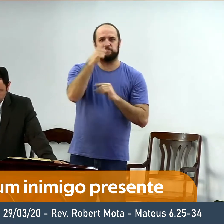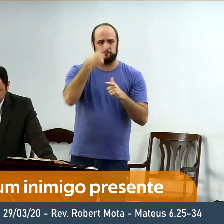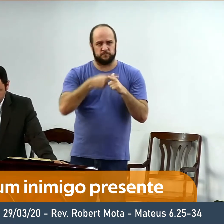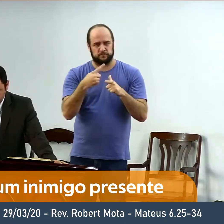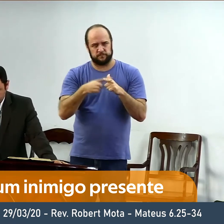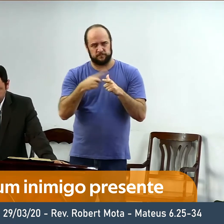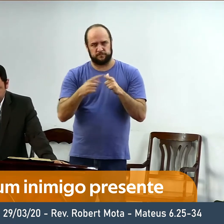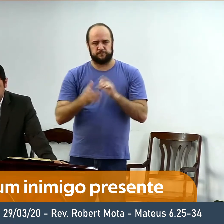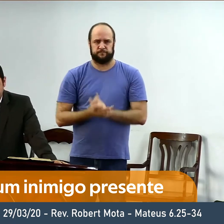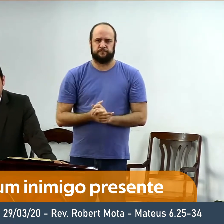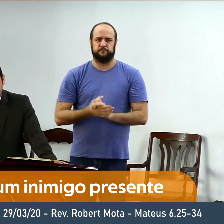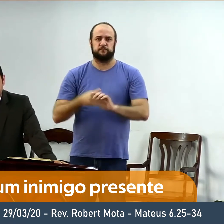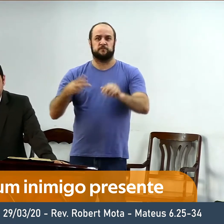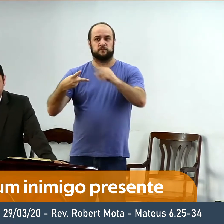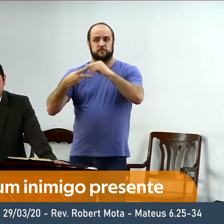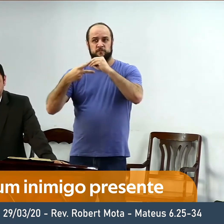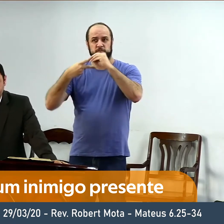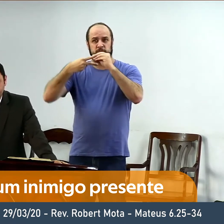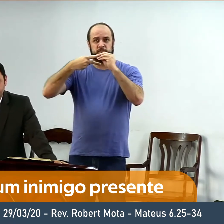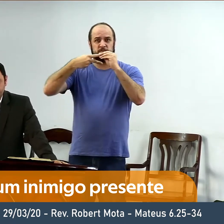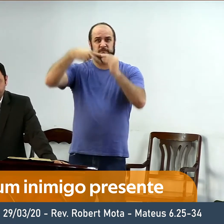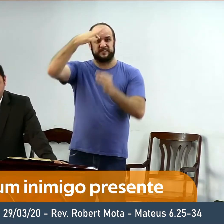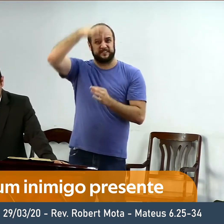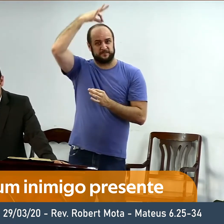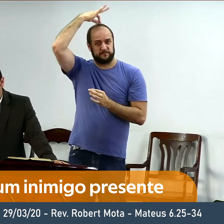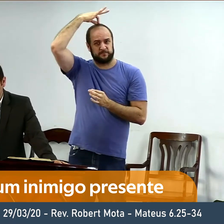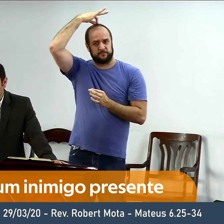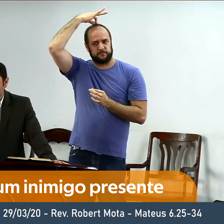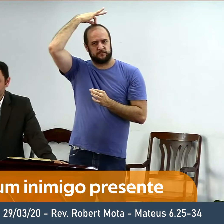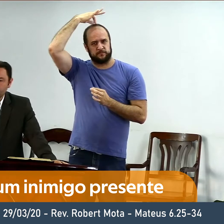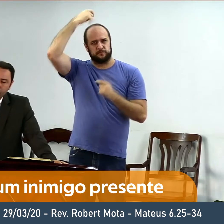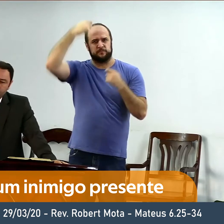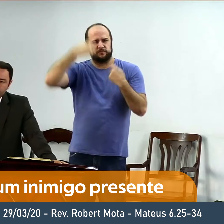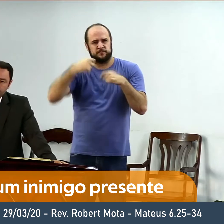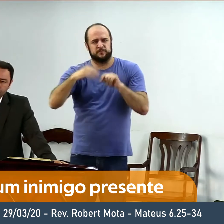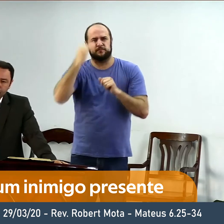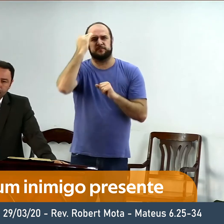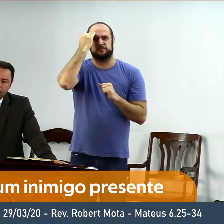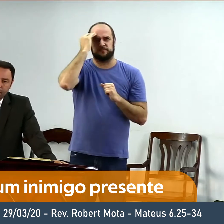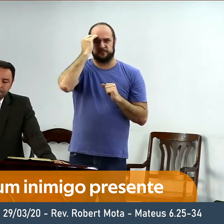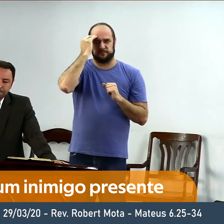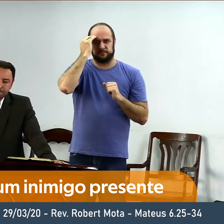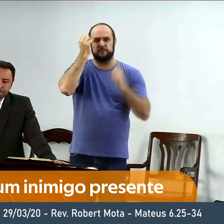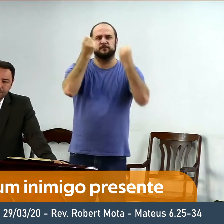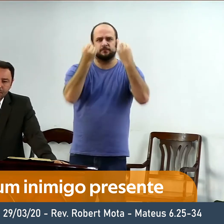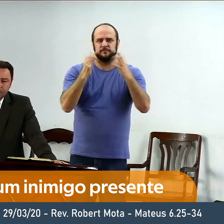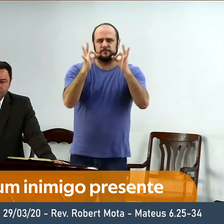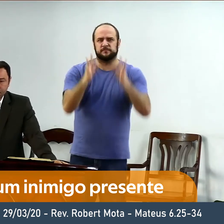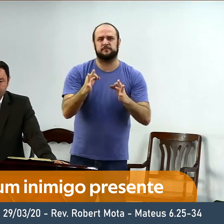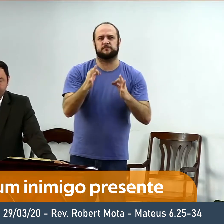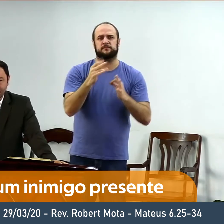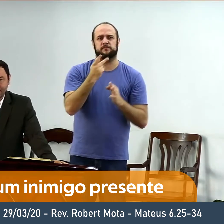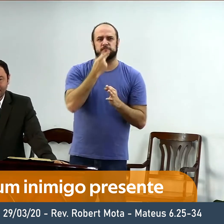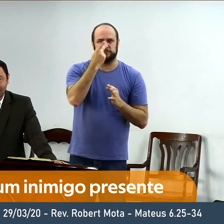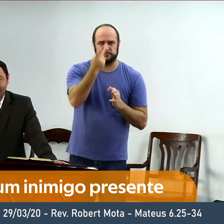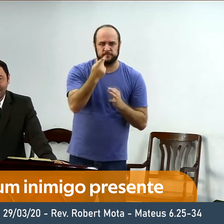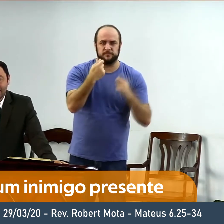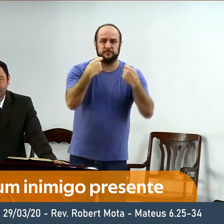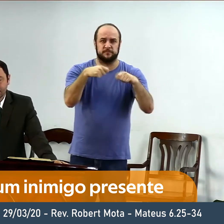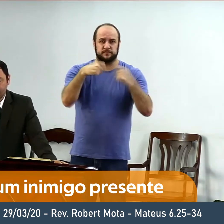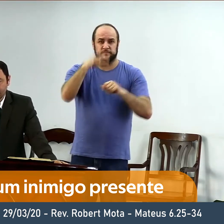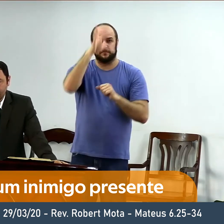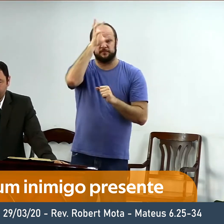nós precisamos compreender, escuta muito bem isso que eu vou falar para você agora. Nós precisamos aprender que